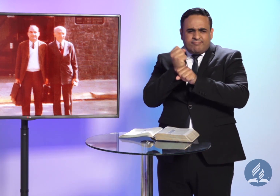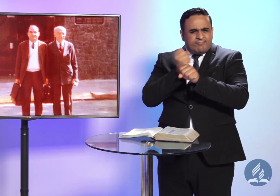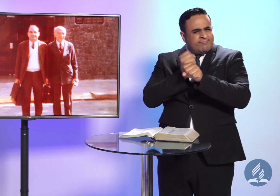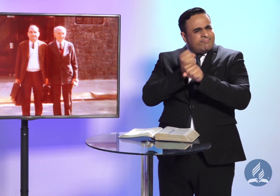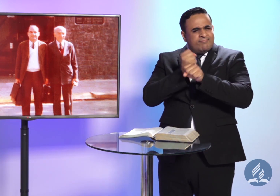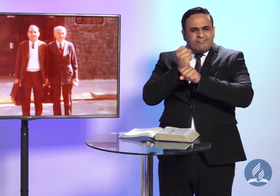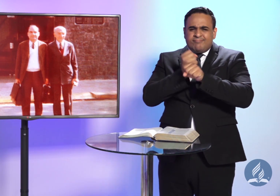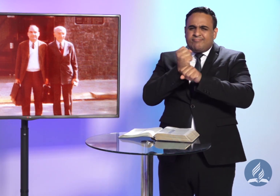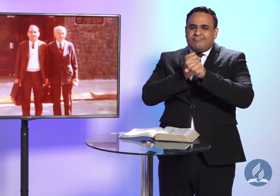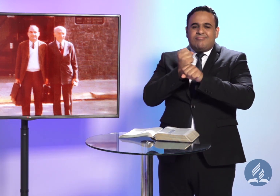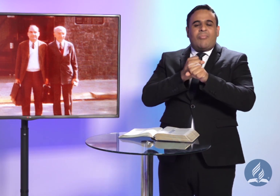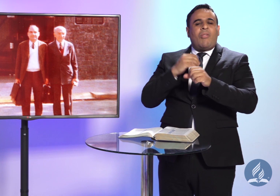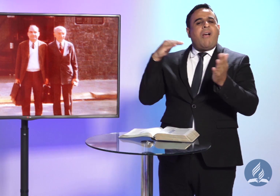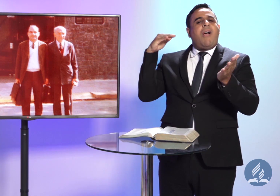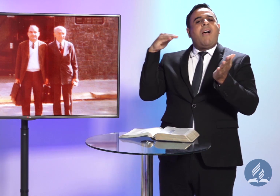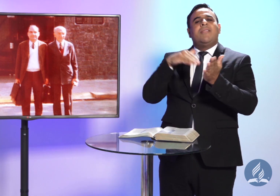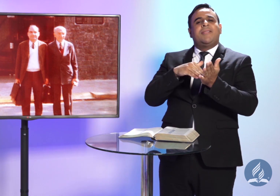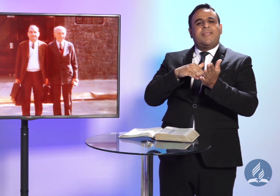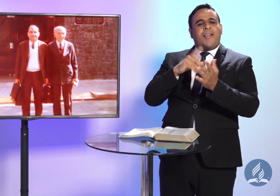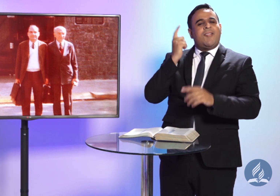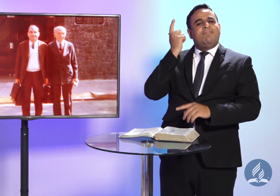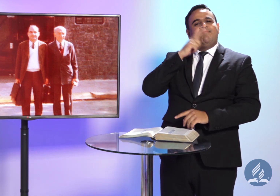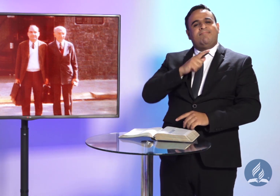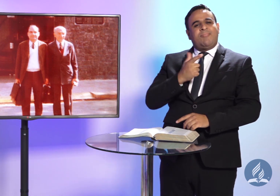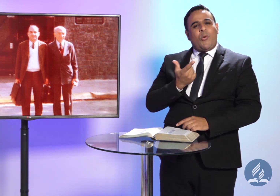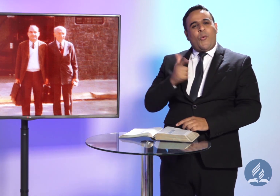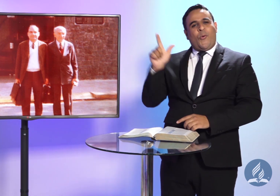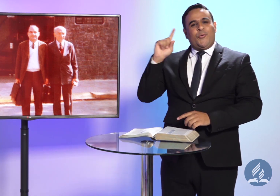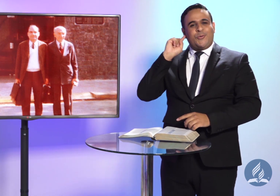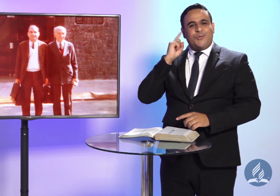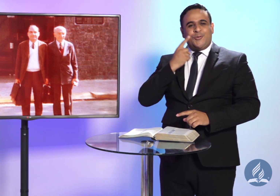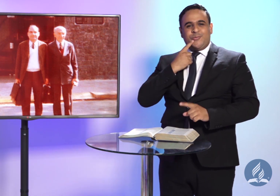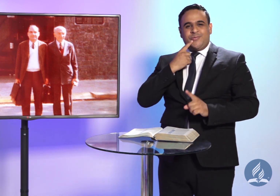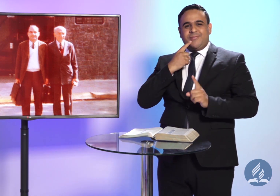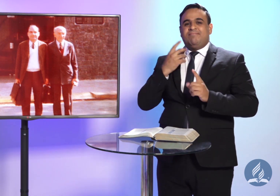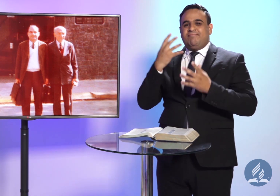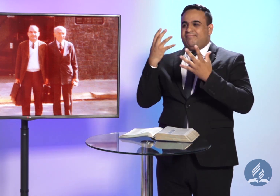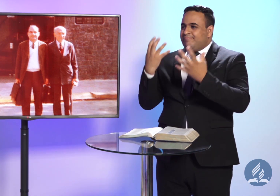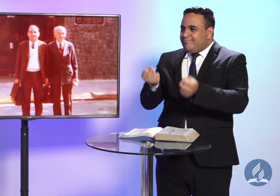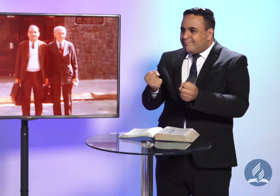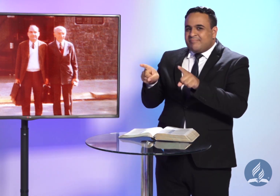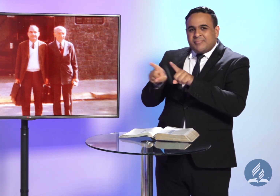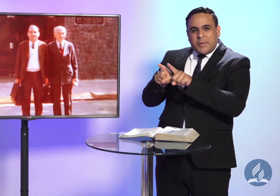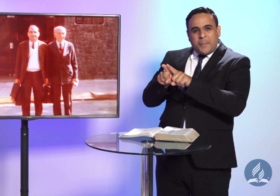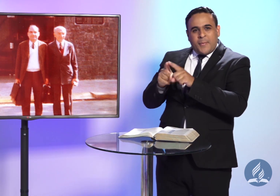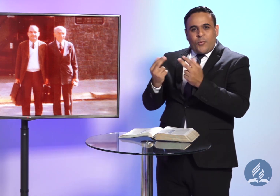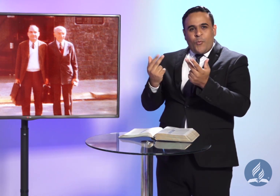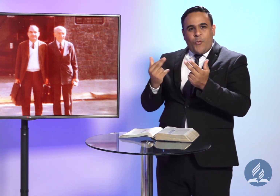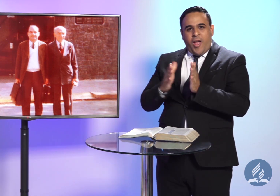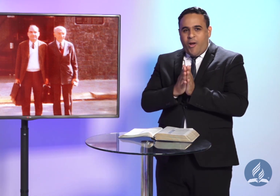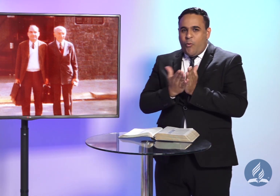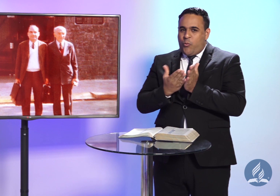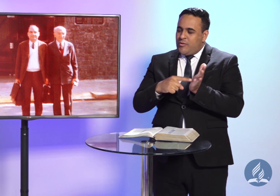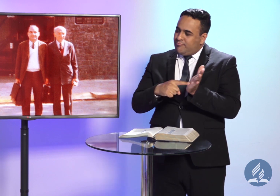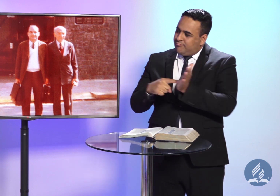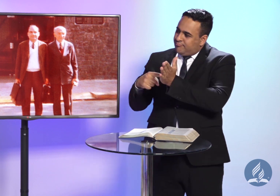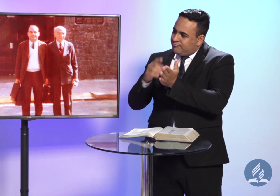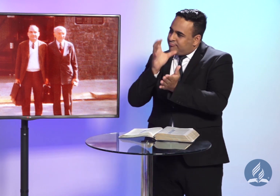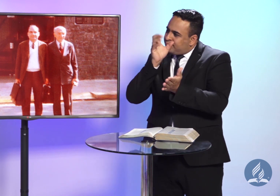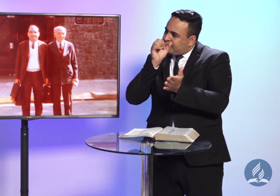ele encontrou um outro surdo, jovem, chamado Vivaldo. Esse é o